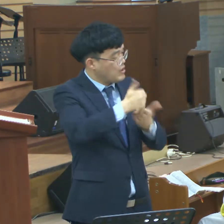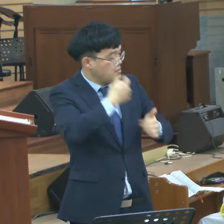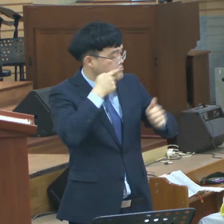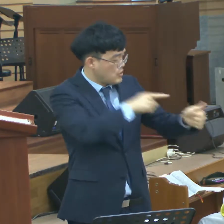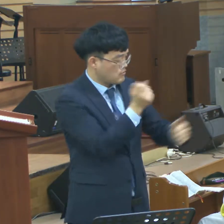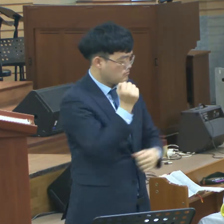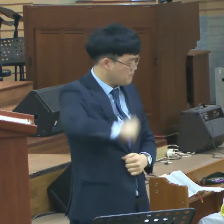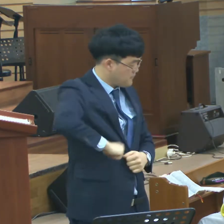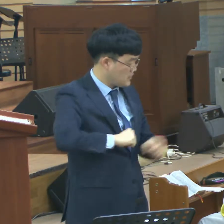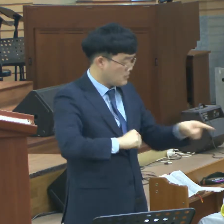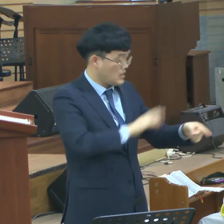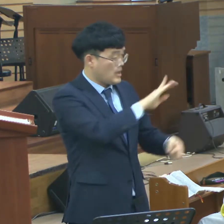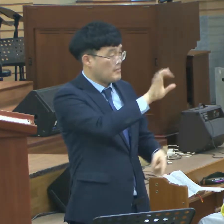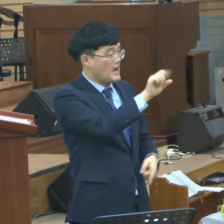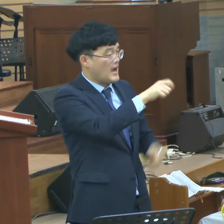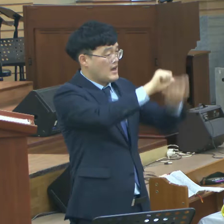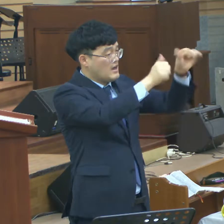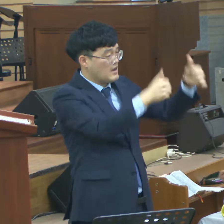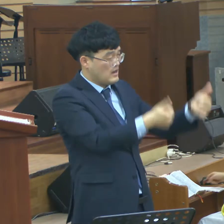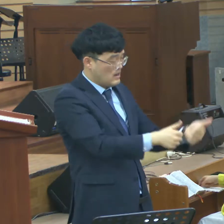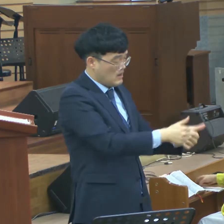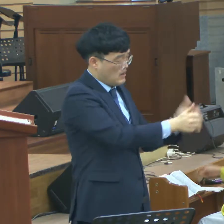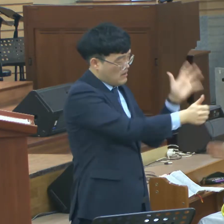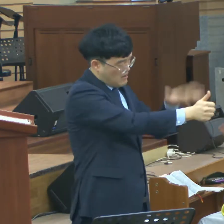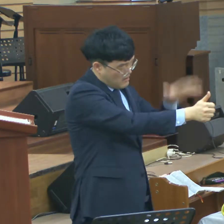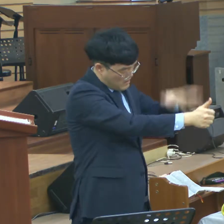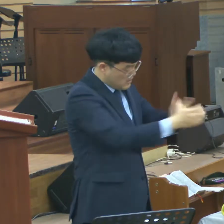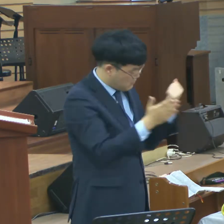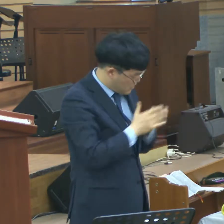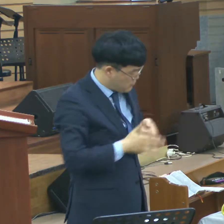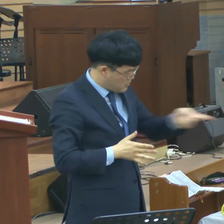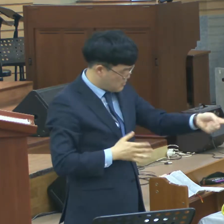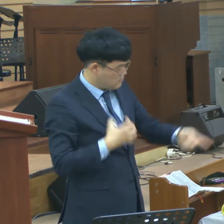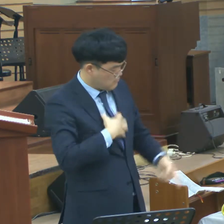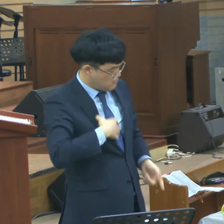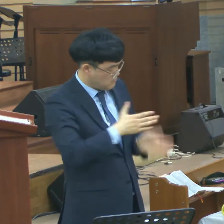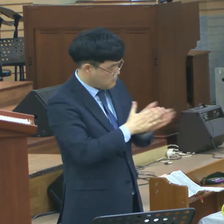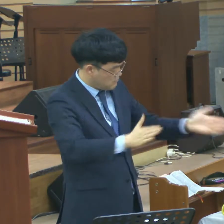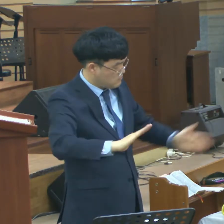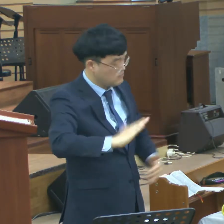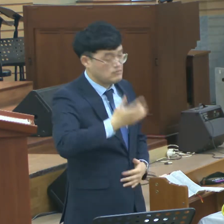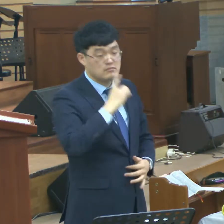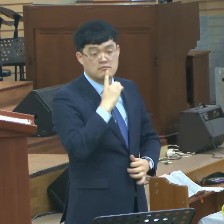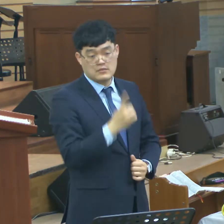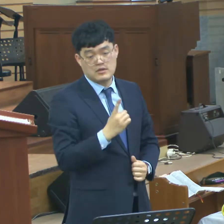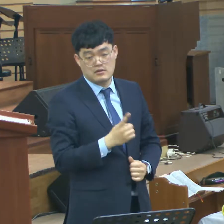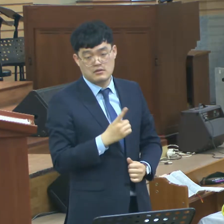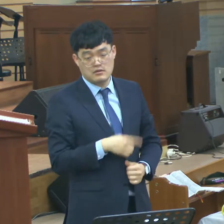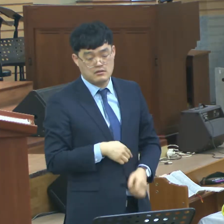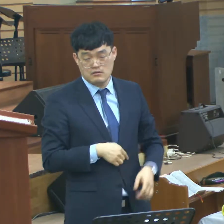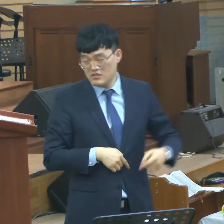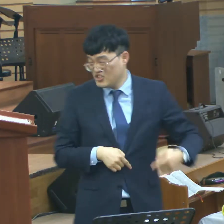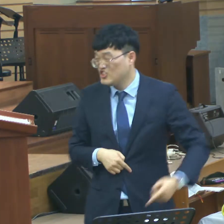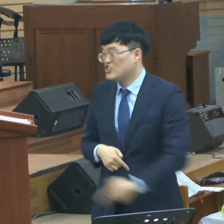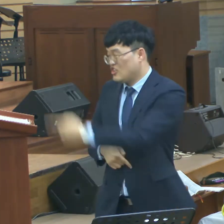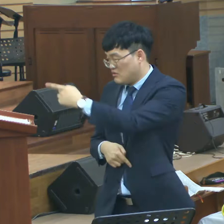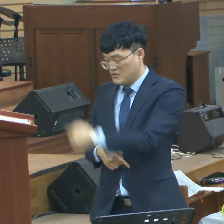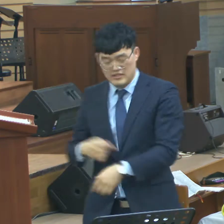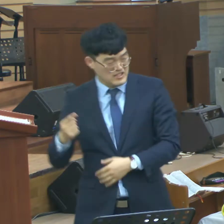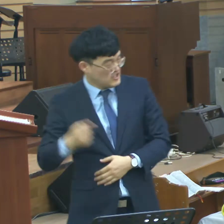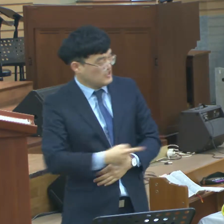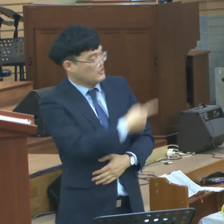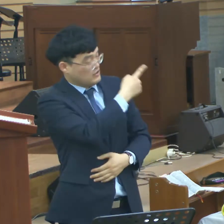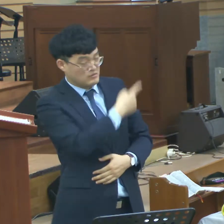바알을 따랐기 때문에 이 고통이 찾아왔다고 얘기를 했습니다. 두 사람의 해석이 반대였어요. 서로 너 때문이라고 거친